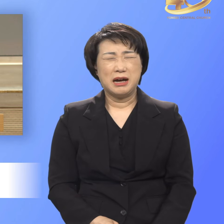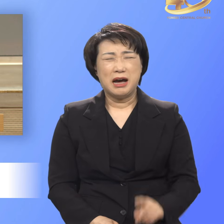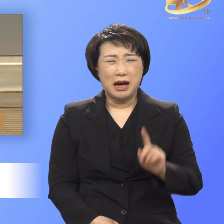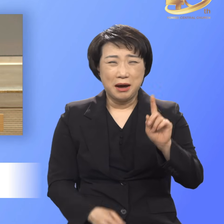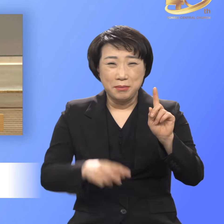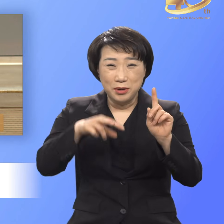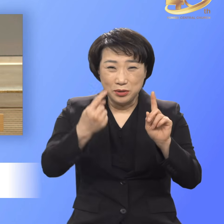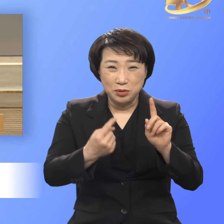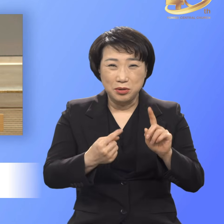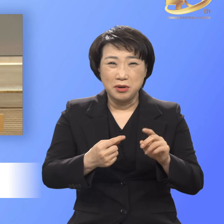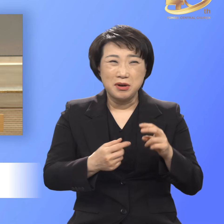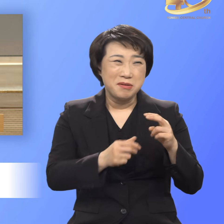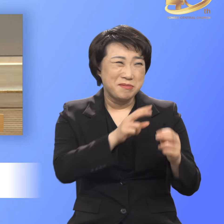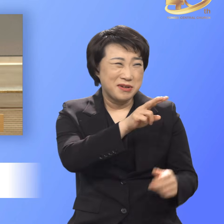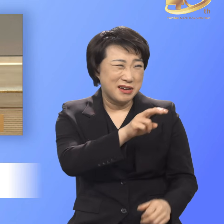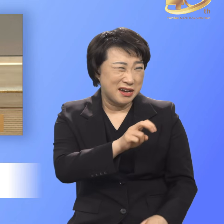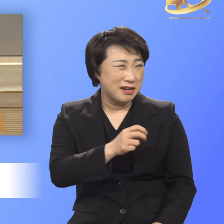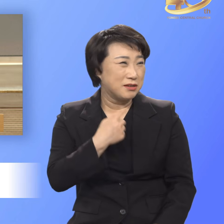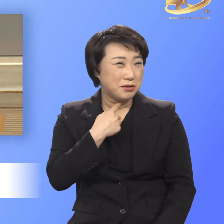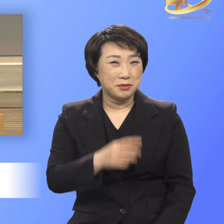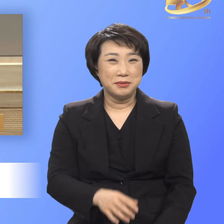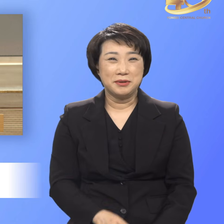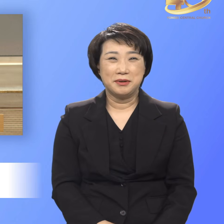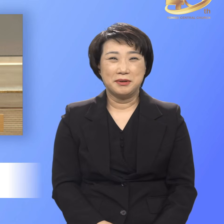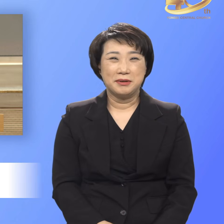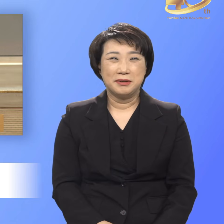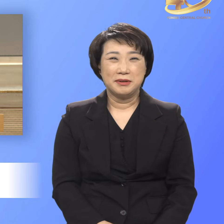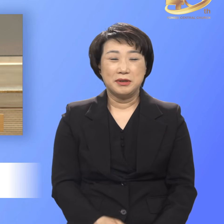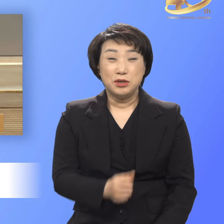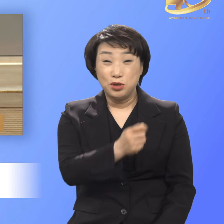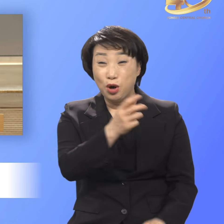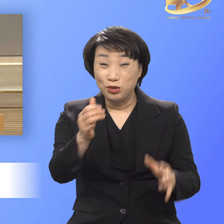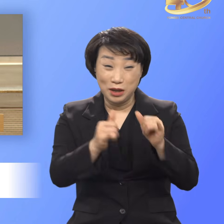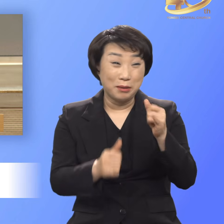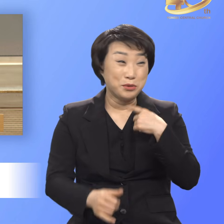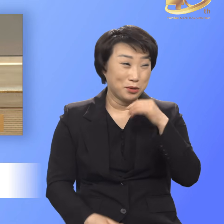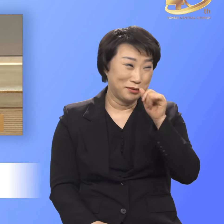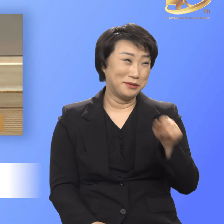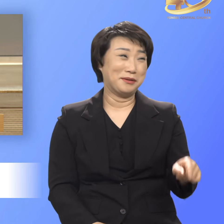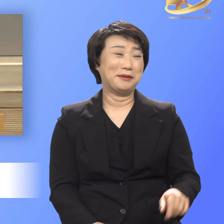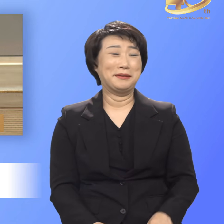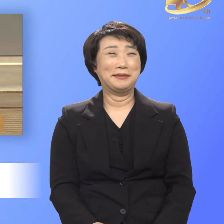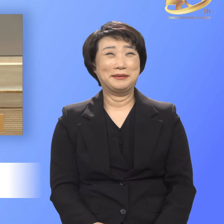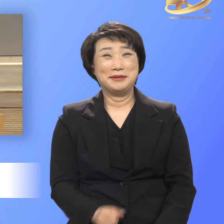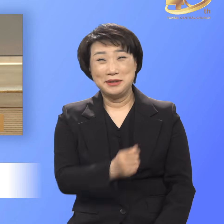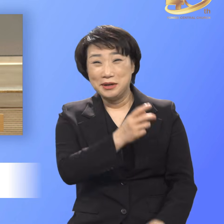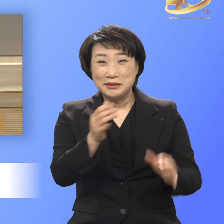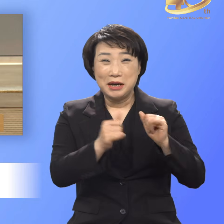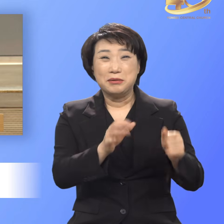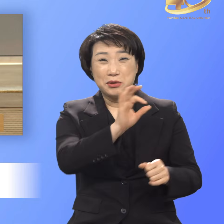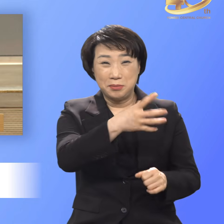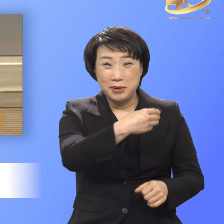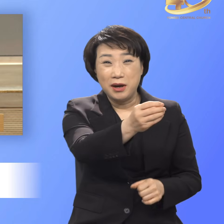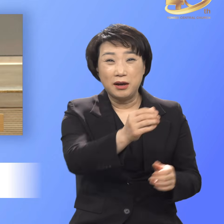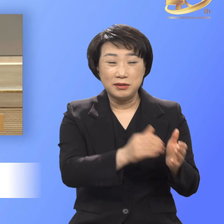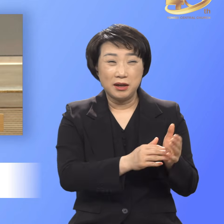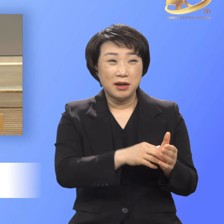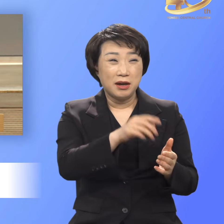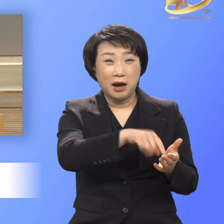한 번도 미워해보지 않았어. 여러 사람이 떼먹었어. 여러 사람이